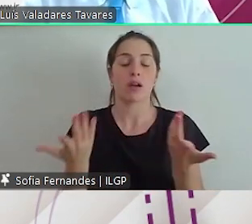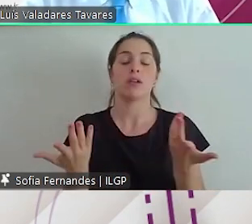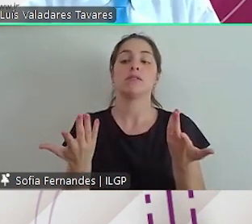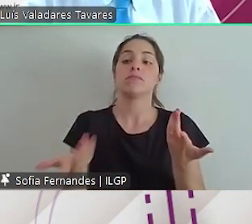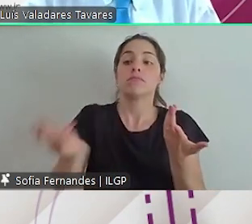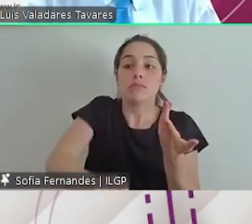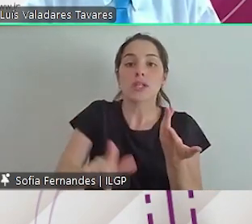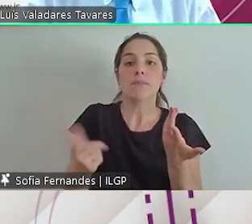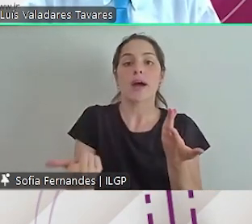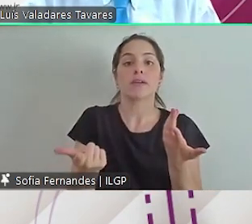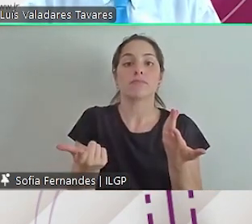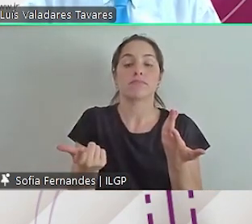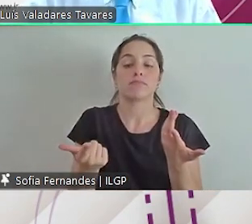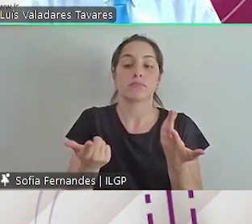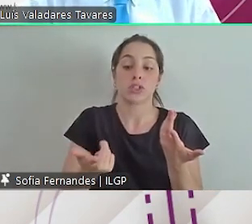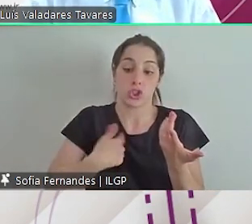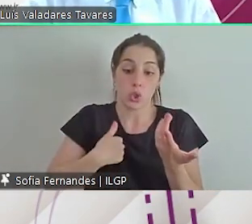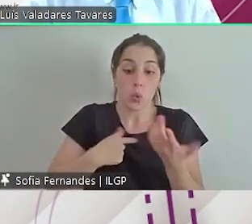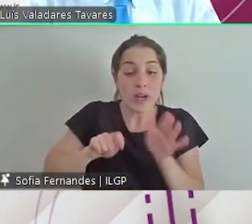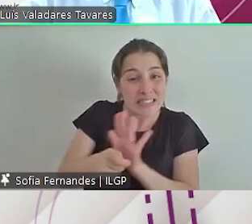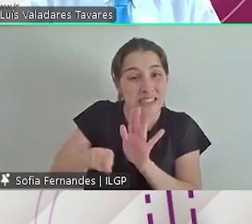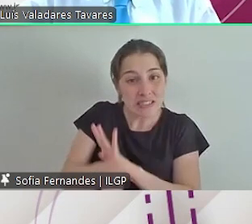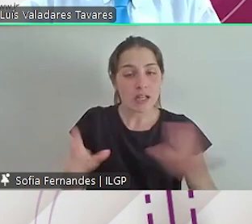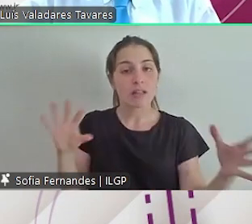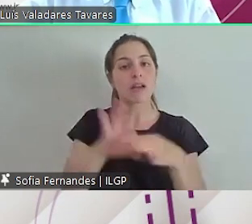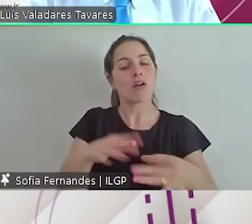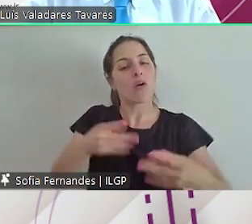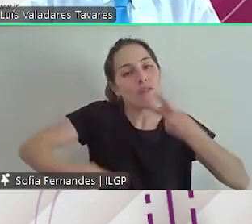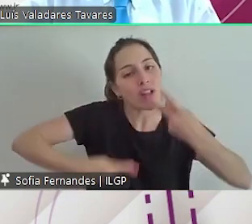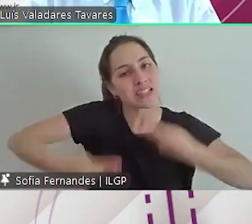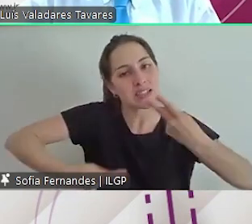tudo, tivemos alguns resultados. Que é a temática da avaliação.